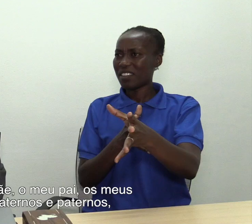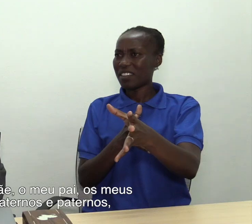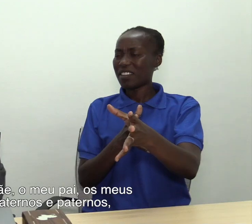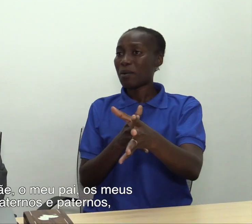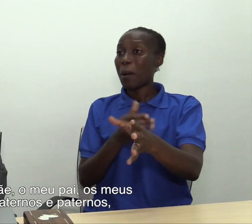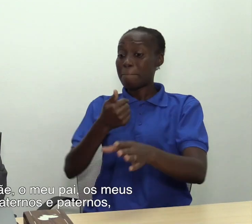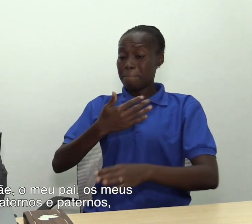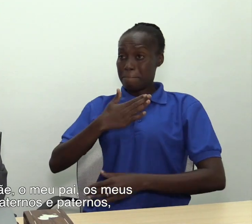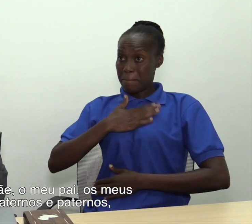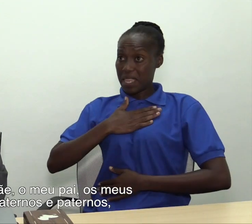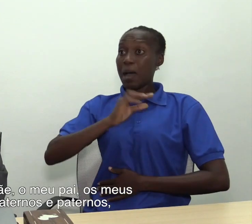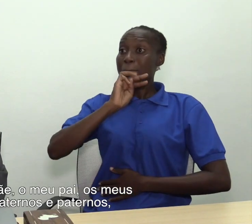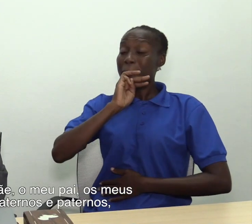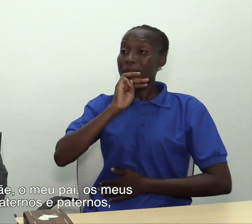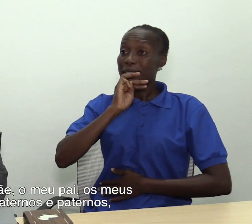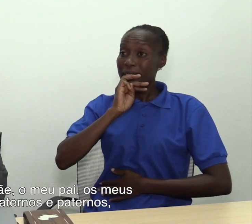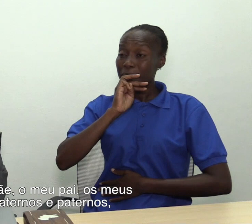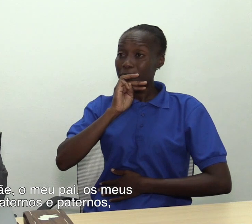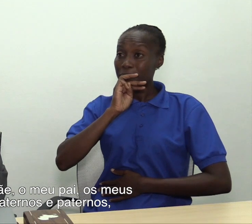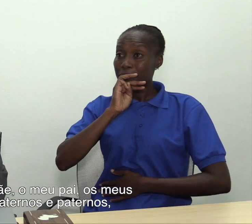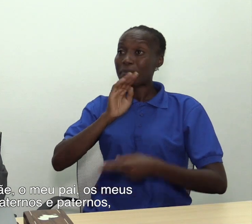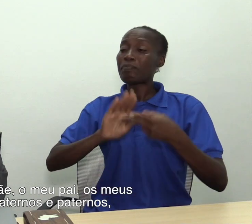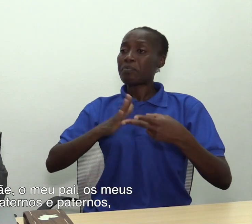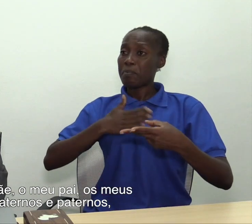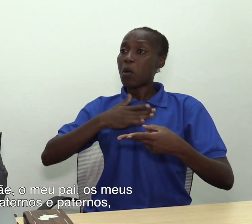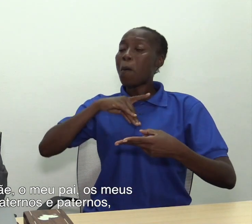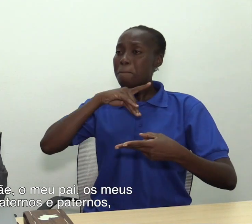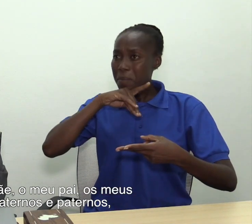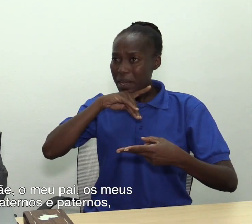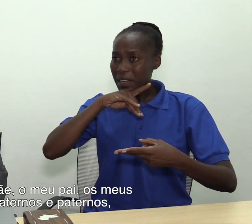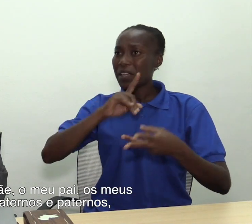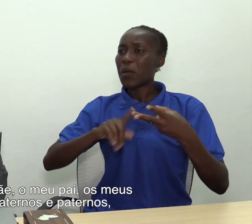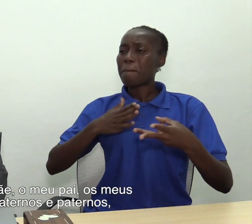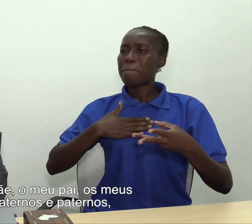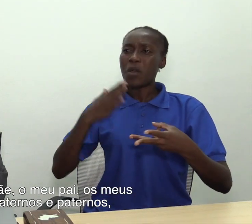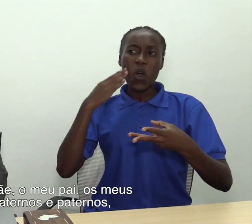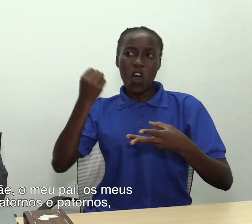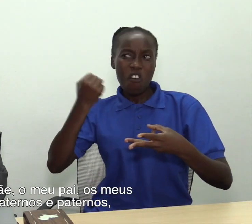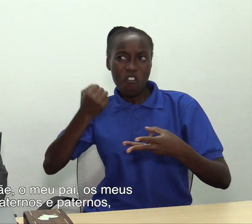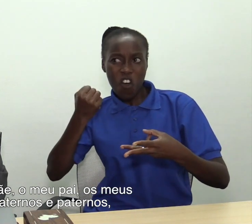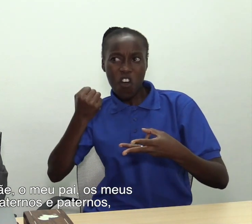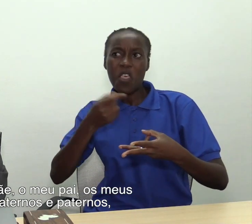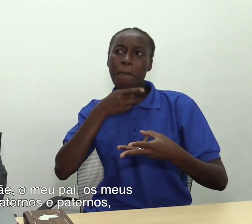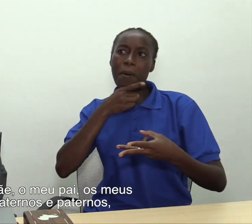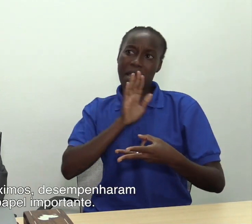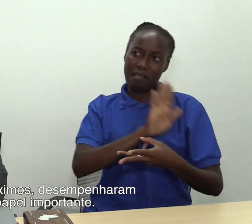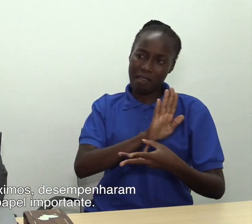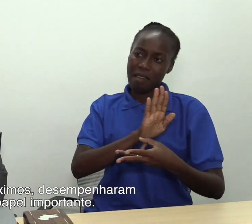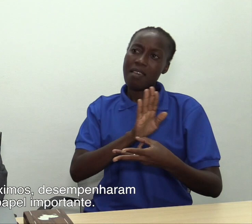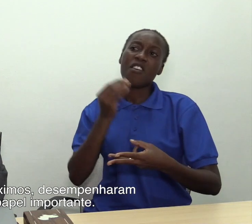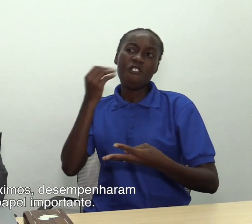A minha mãe, o meu pai, os avós, maternos e paternos,